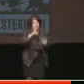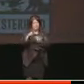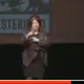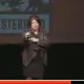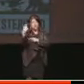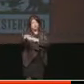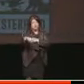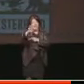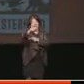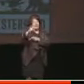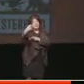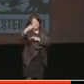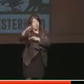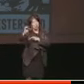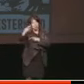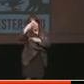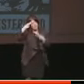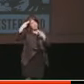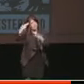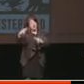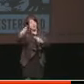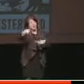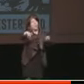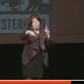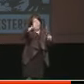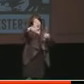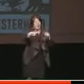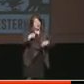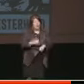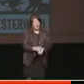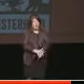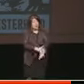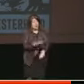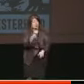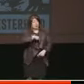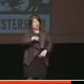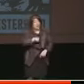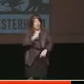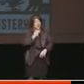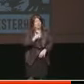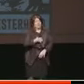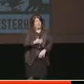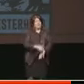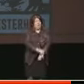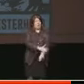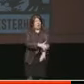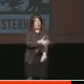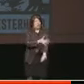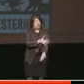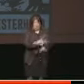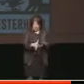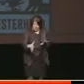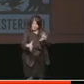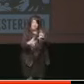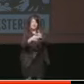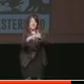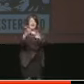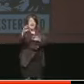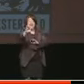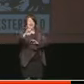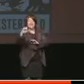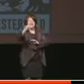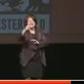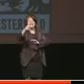grande vedo che qualcuno si emoziona come mi emoziono anch'io allora c'è anche una cosa bella a proposito di Esterel e dell'Eternauta